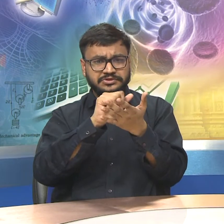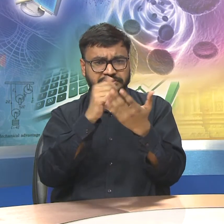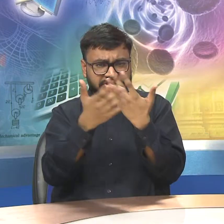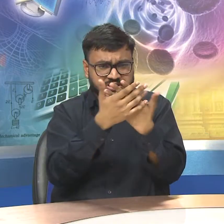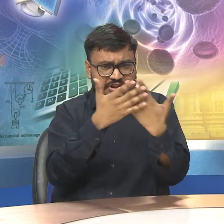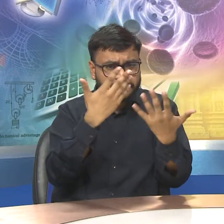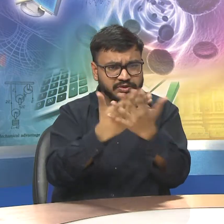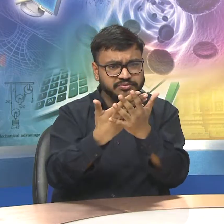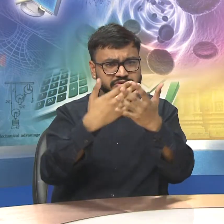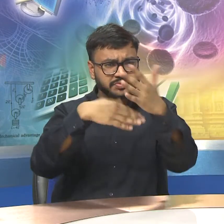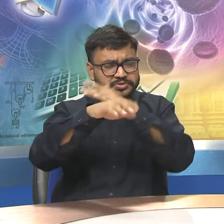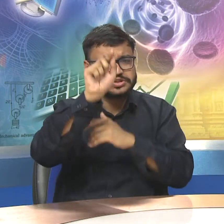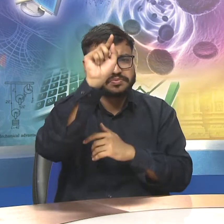So manual components are